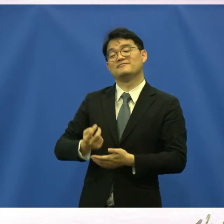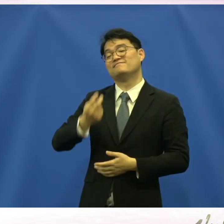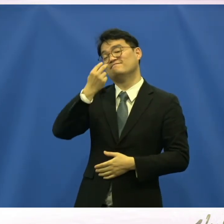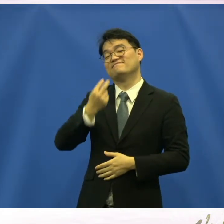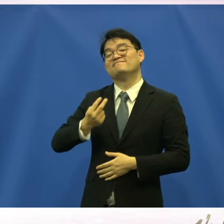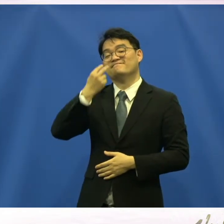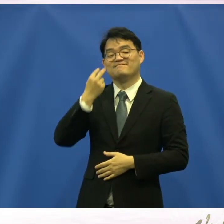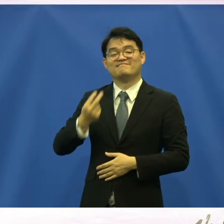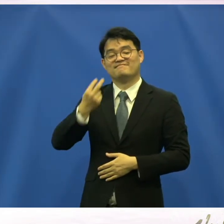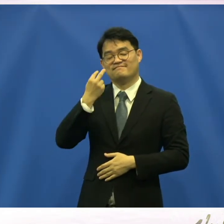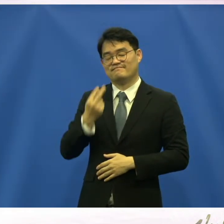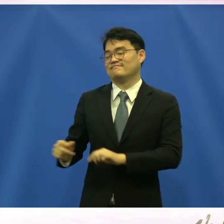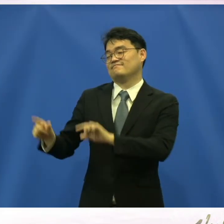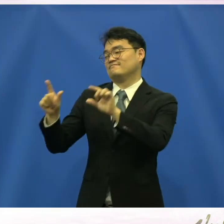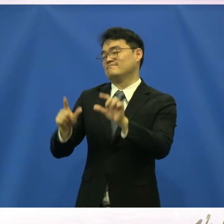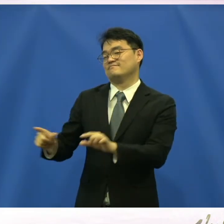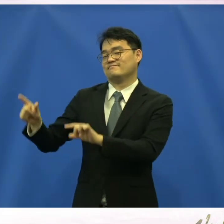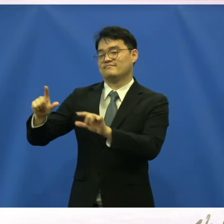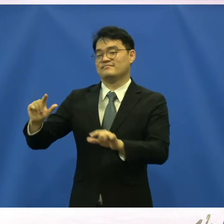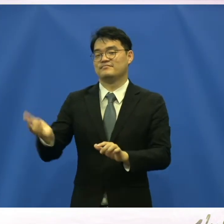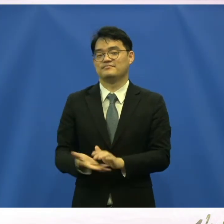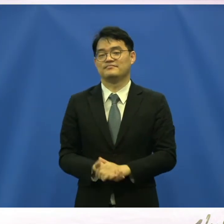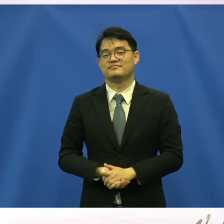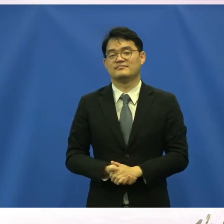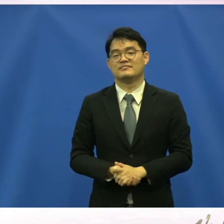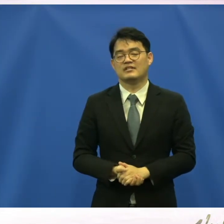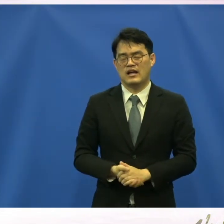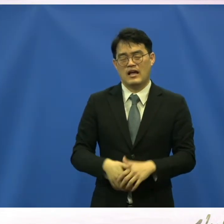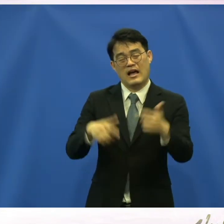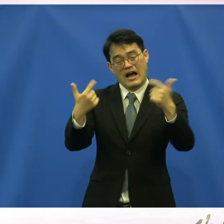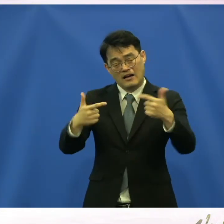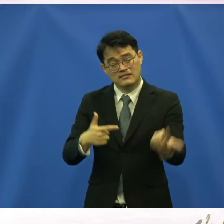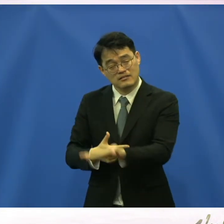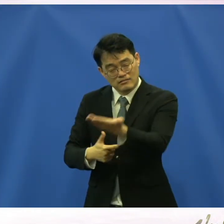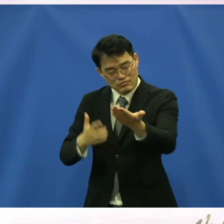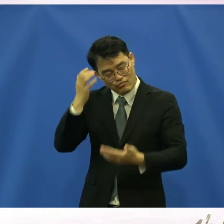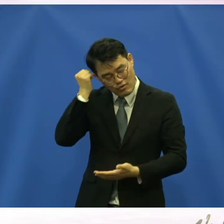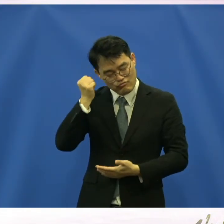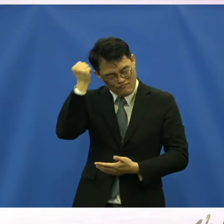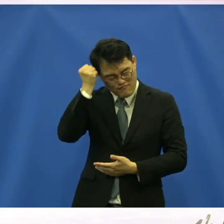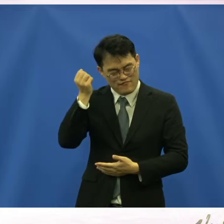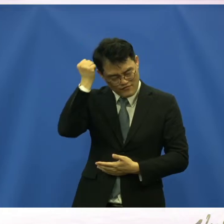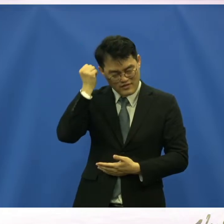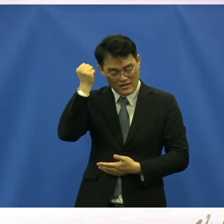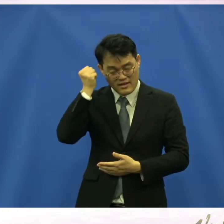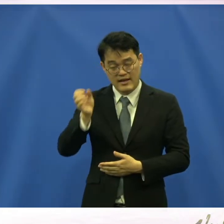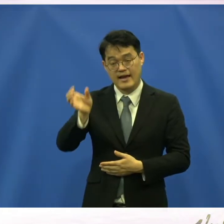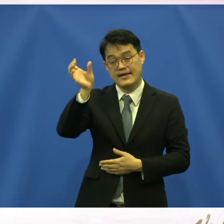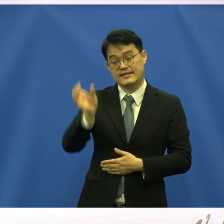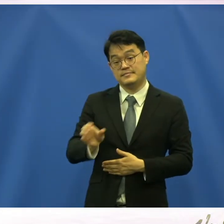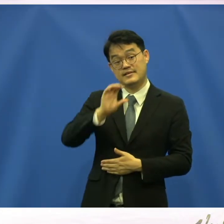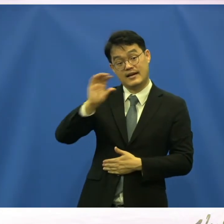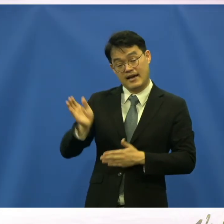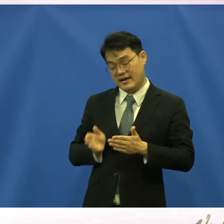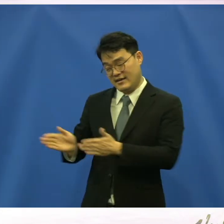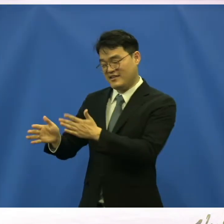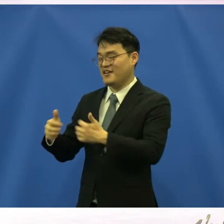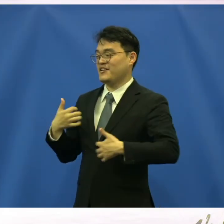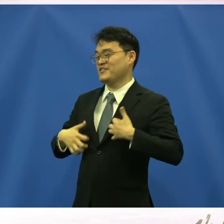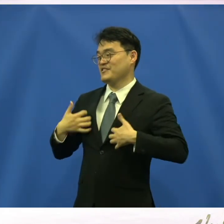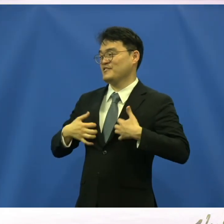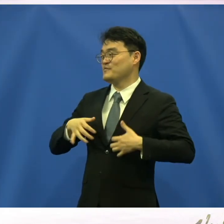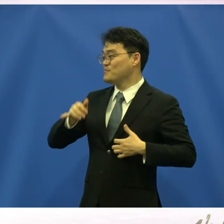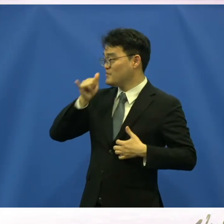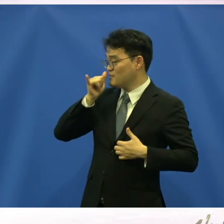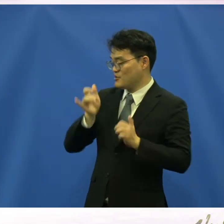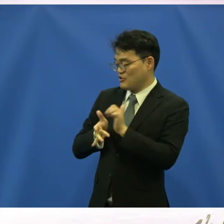그냥 매 순간 배우세요. 매 순간 배우세요. 매 순간, 매 순간. 십자가의 길은 우리에게 기쁨을 줍니다. 주님을 따라가는 삶은